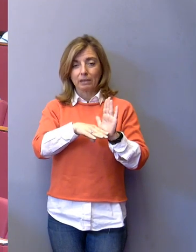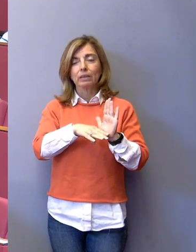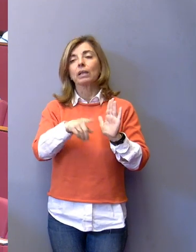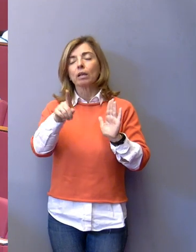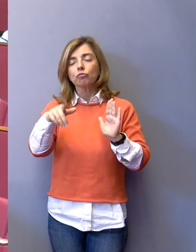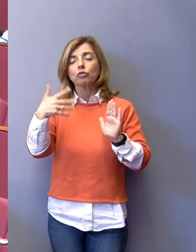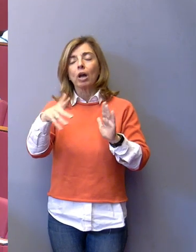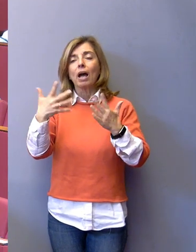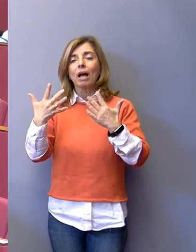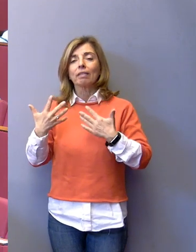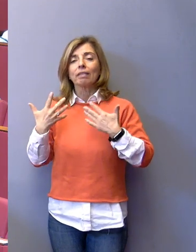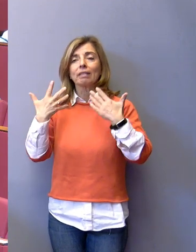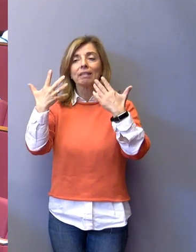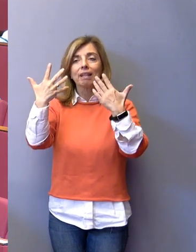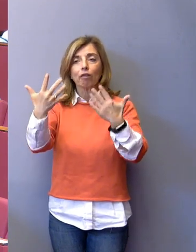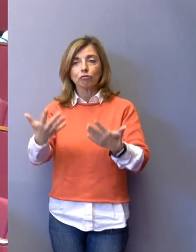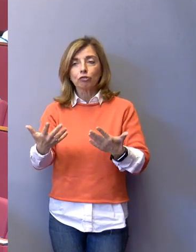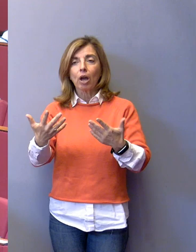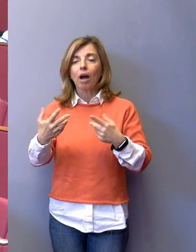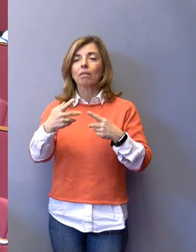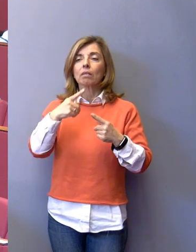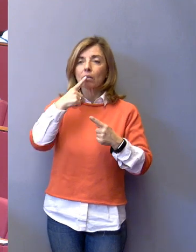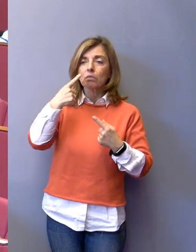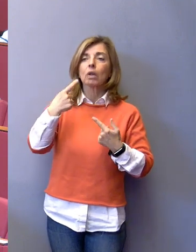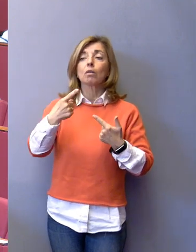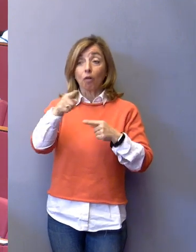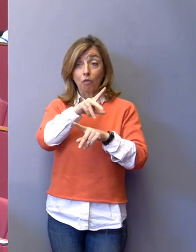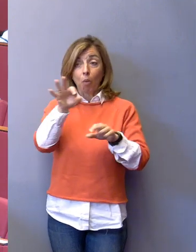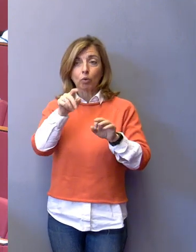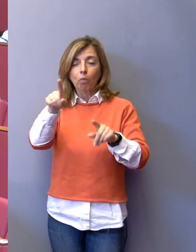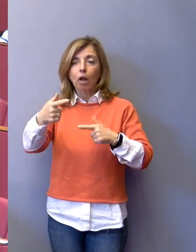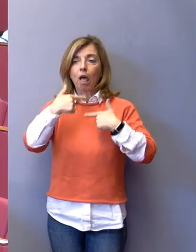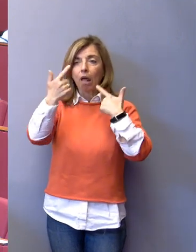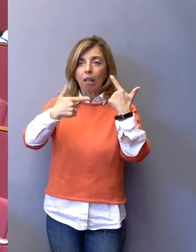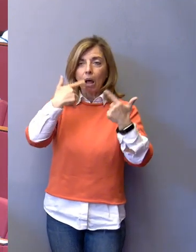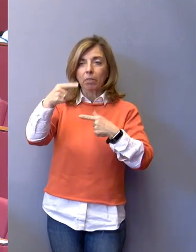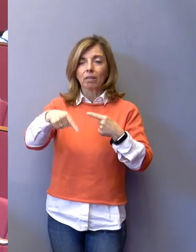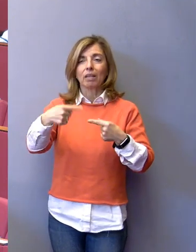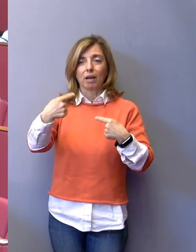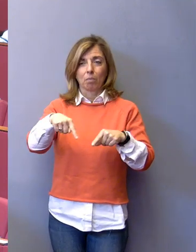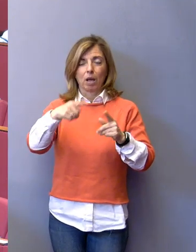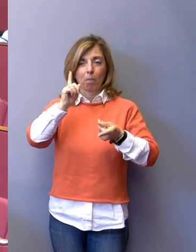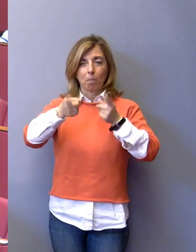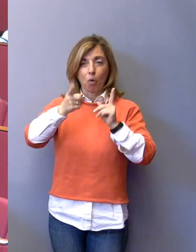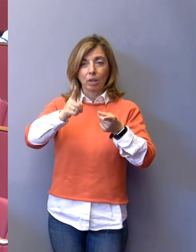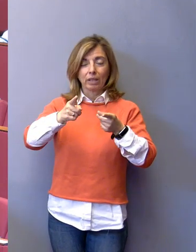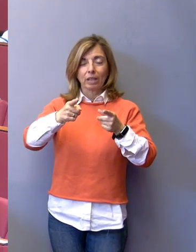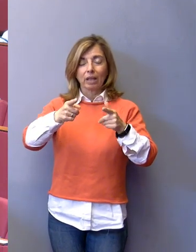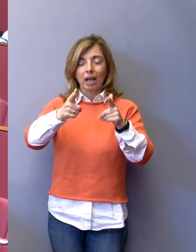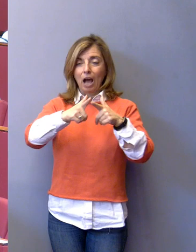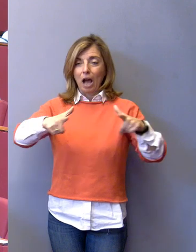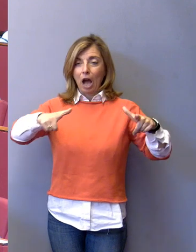nelle politiche urbanistiche di questa città voi di cui siete anche stati attori per